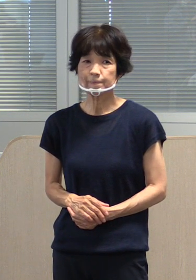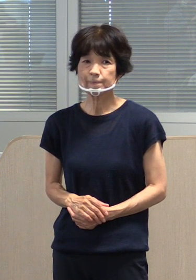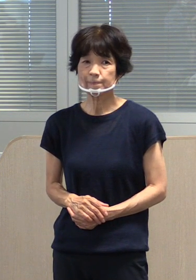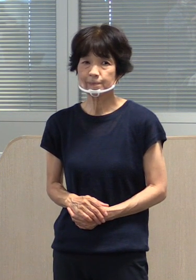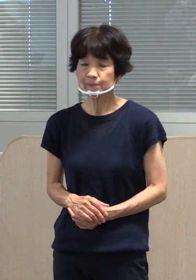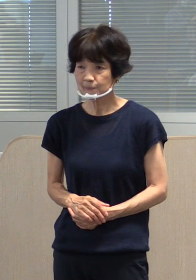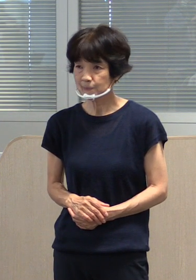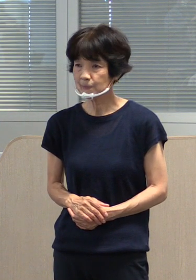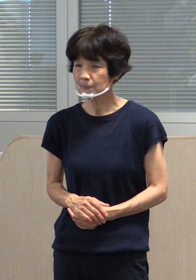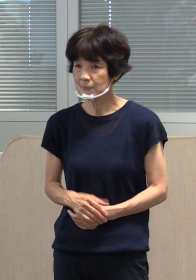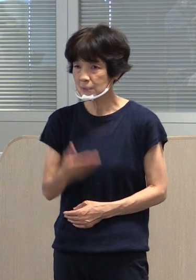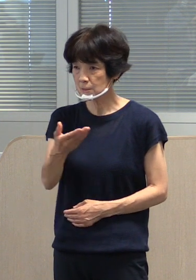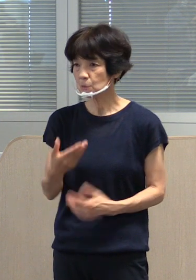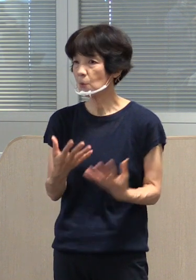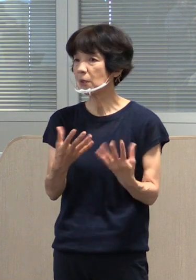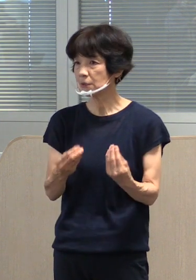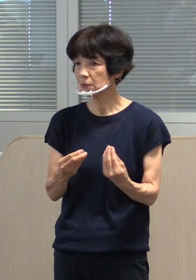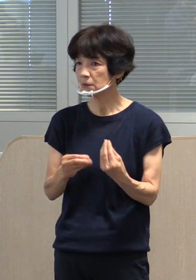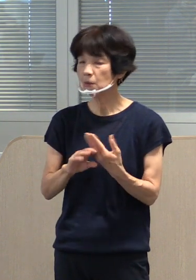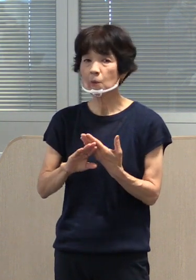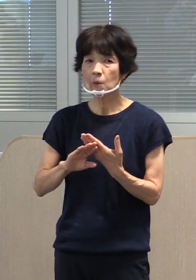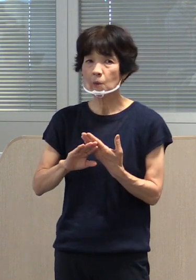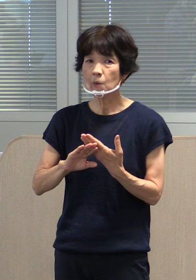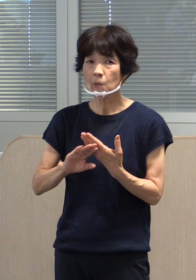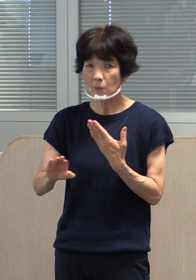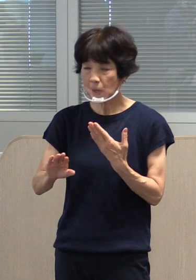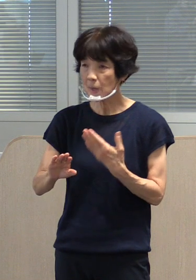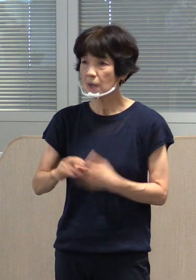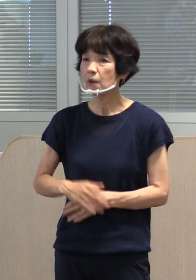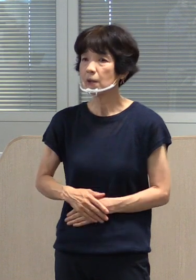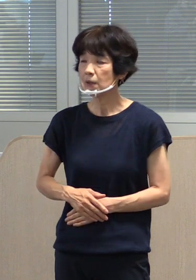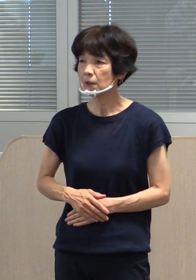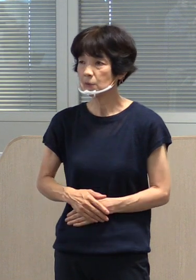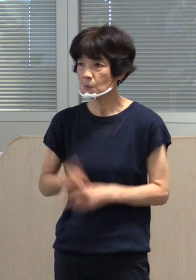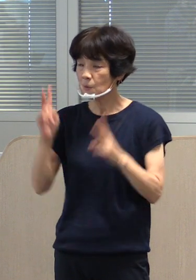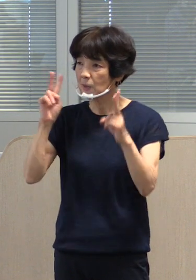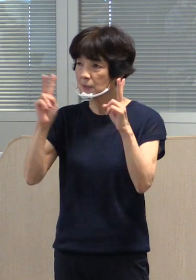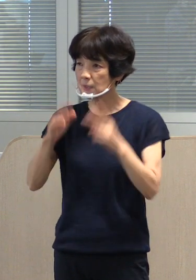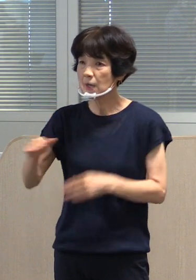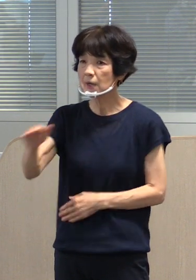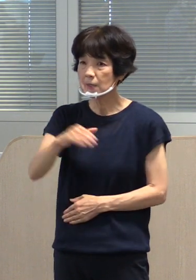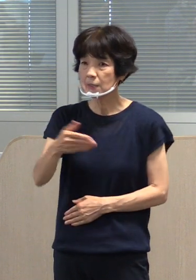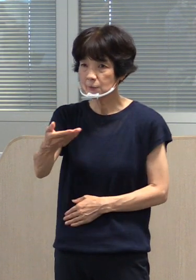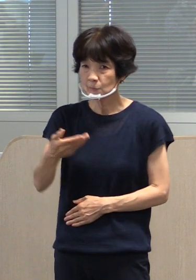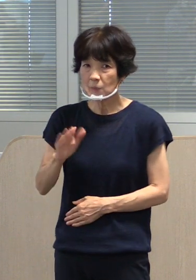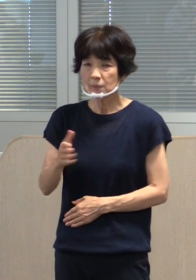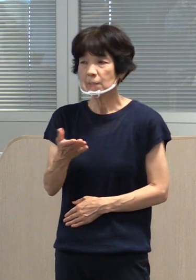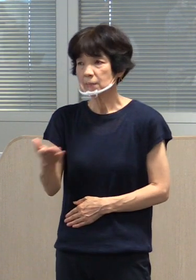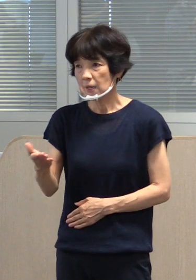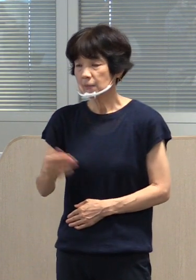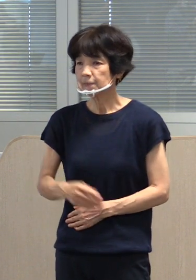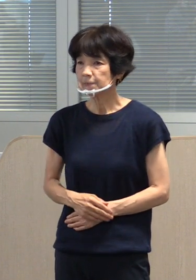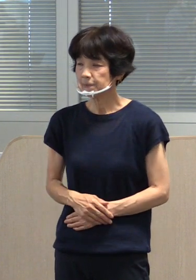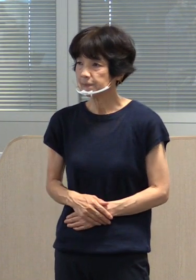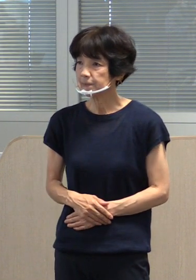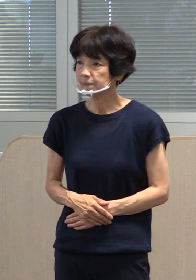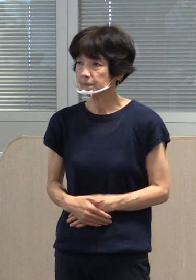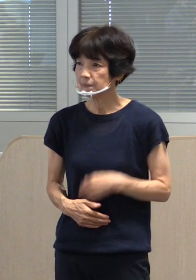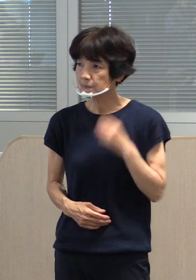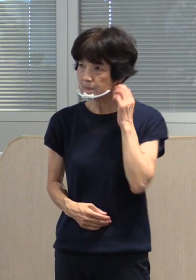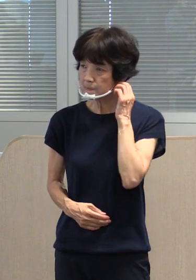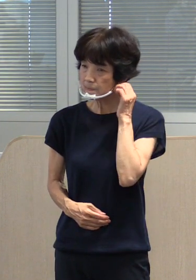幹事社からは以上です。ありがとうございます。引き続き他各社さんからありますでしょうか。